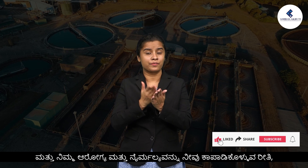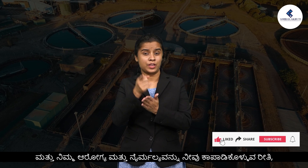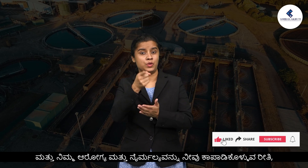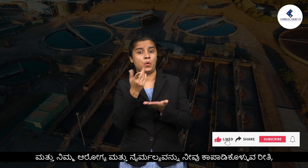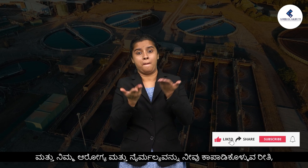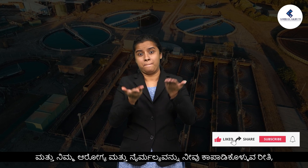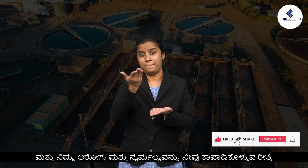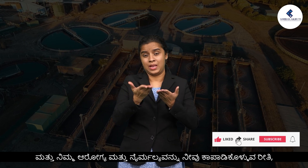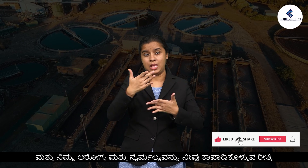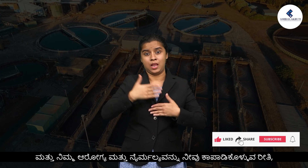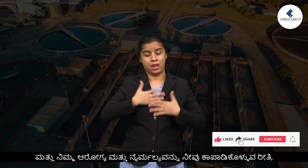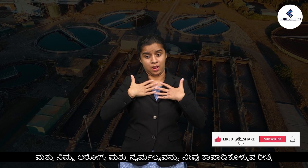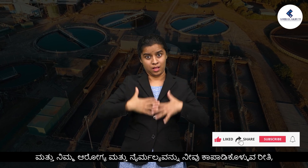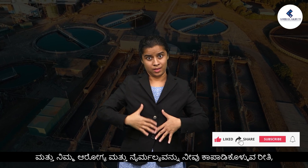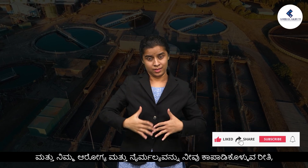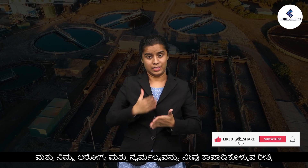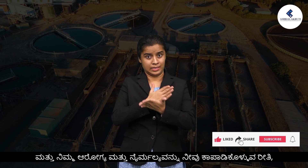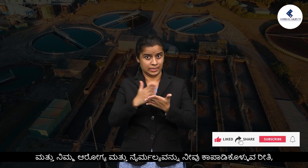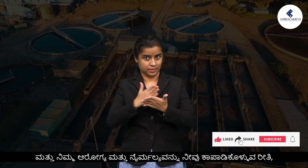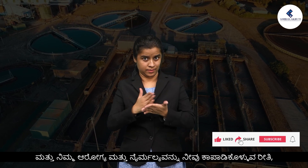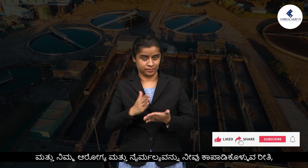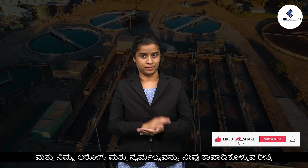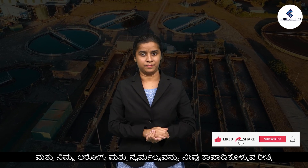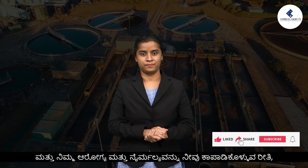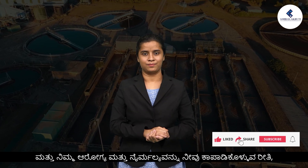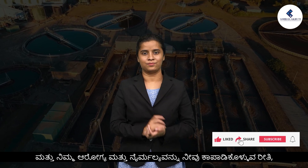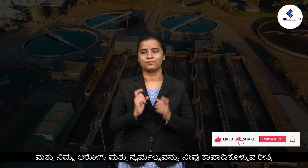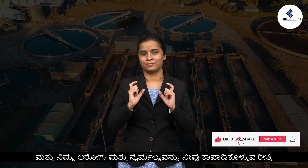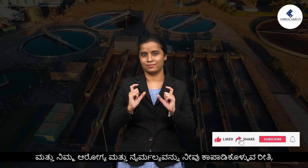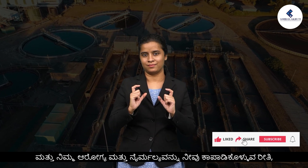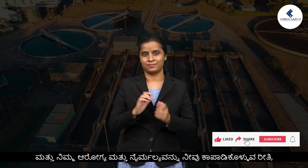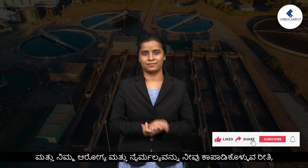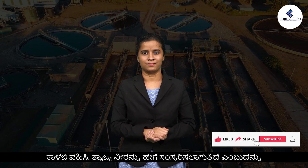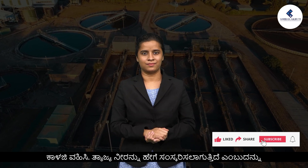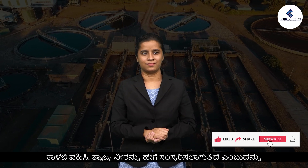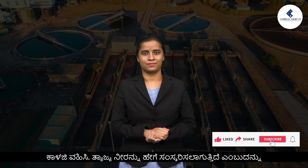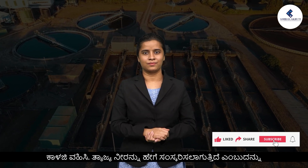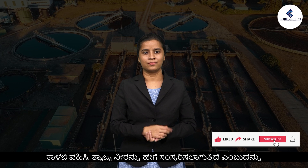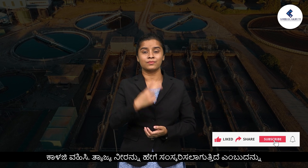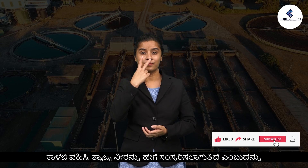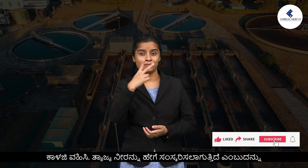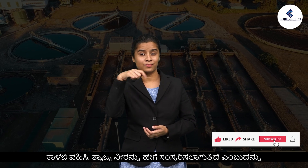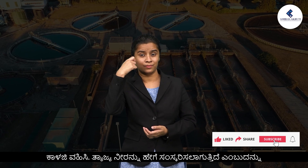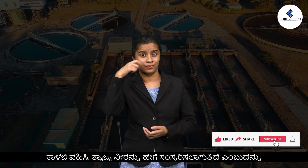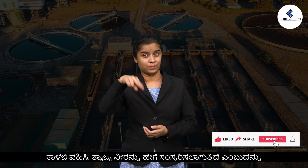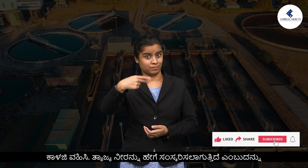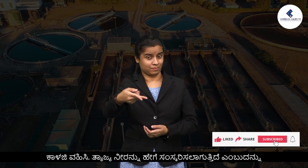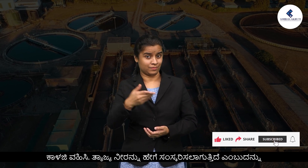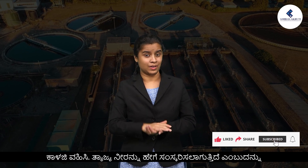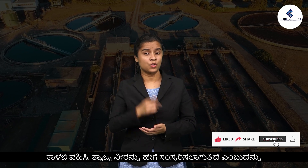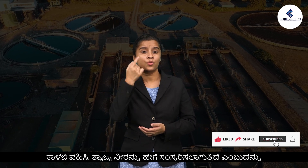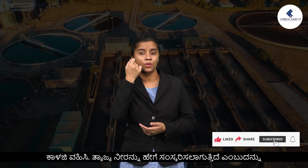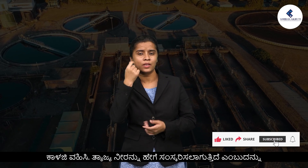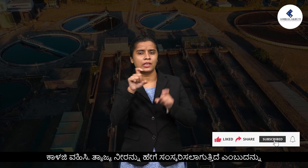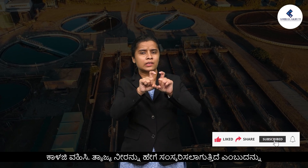ಮತ್ತು ನಿಮ್ಮ ಆರೋಗ್ಯ ಮತ್ತು ನೈರ್ಮಲ್ಯವನ್ನು ನೀವು ಕಾಪಾಡಿಕೊಳ್ಳುವ ರೀತಿ ಕಾಳಜಿ ವಹಿಸಿ. ತ್ಯಾಜ್ಯ ನೀರನ್ನು